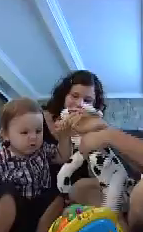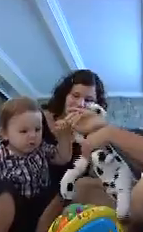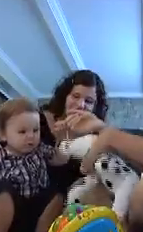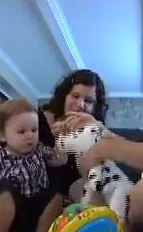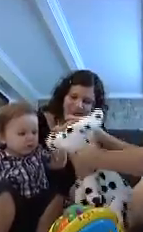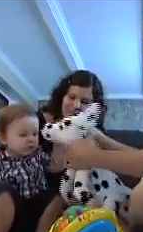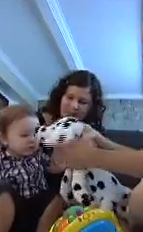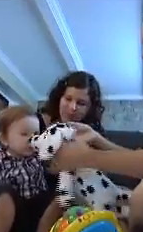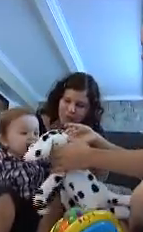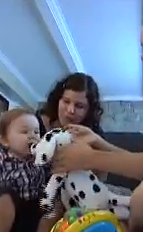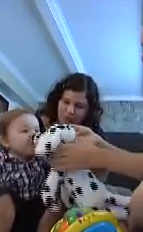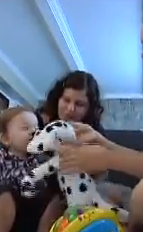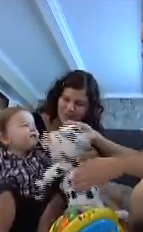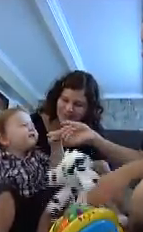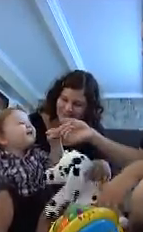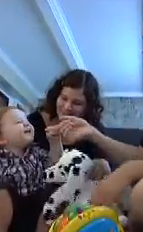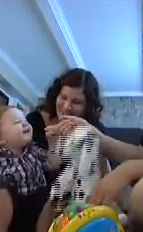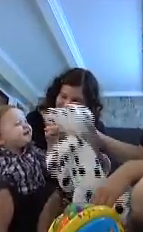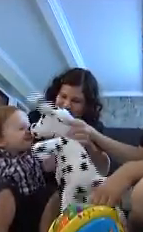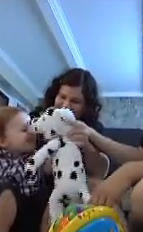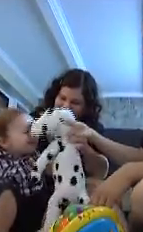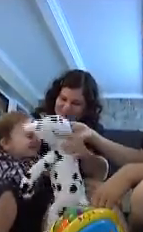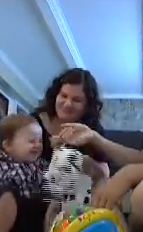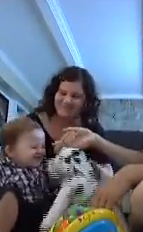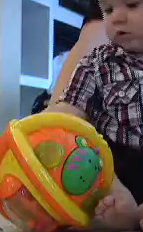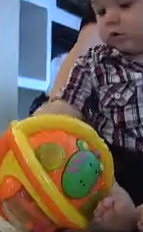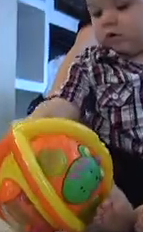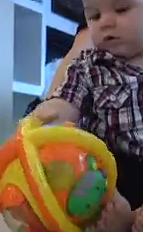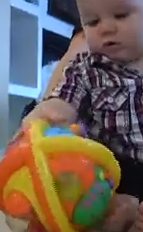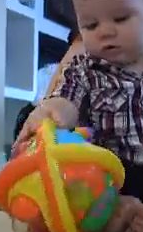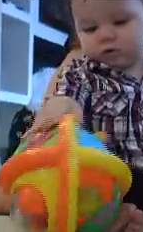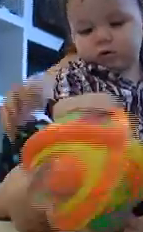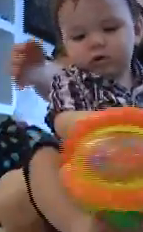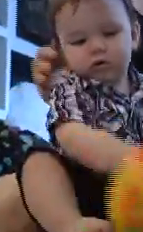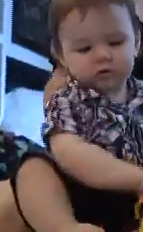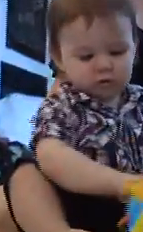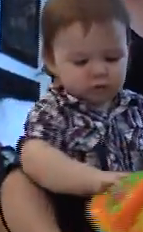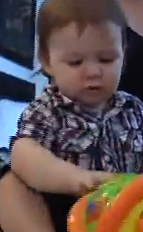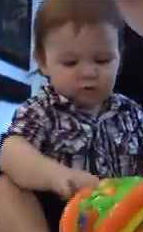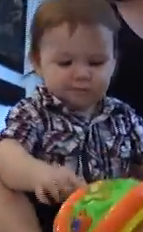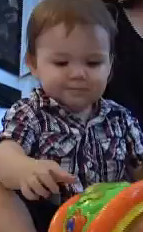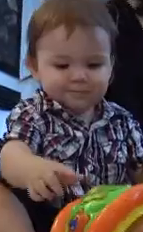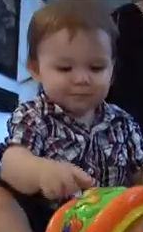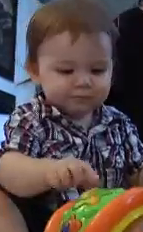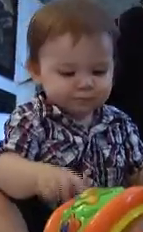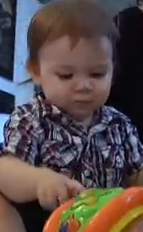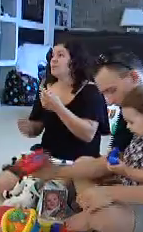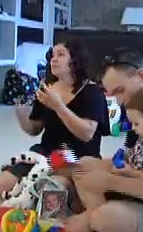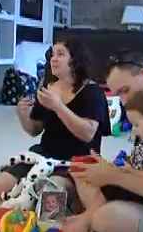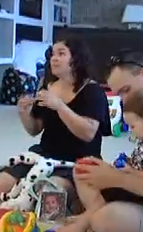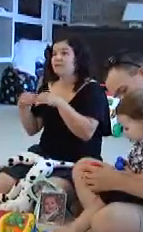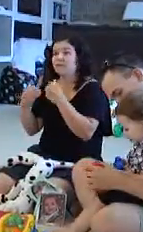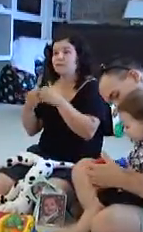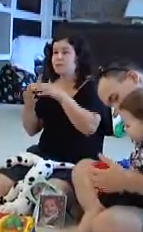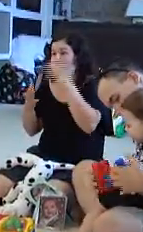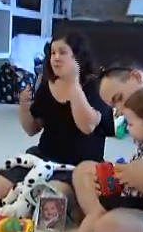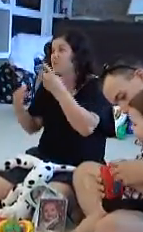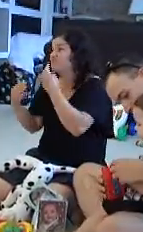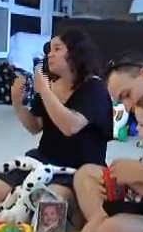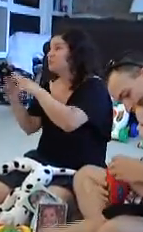Le petit Raphaël, 13 mois, est en pleine forme. Il entend tout et développe peu à peu son langage. Il est curieux aussi. Il veut